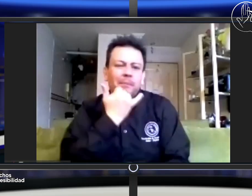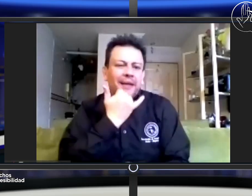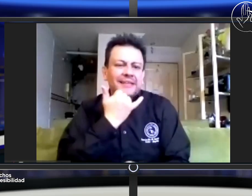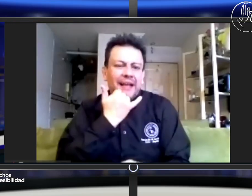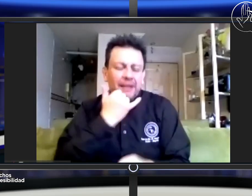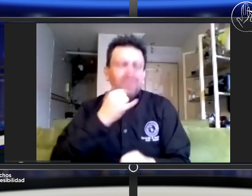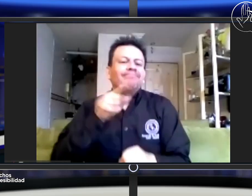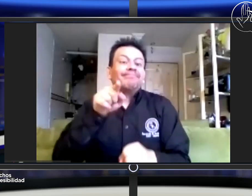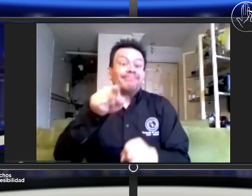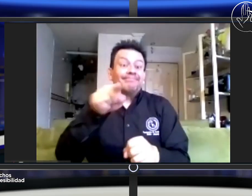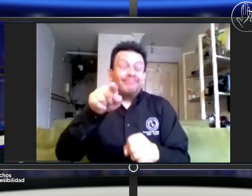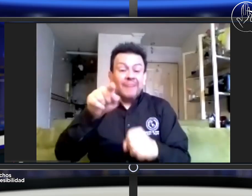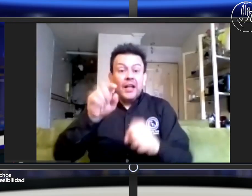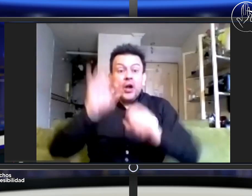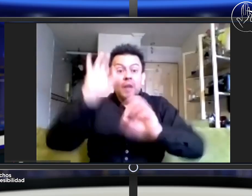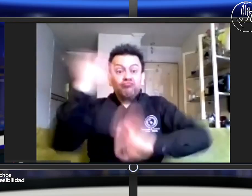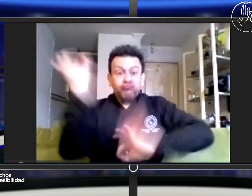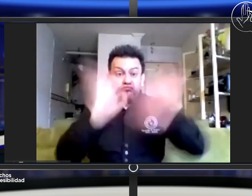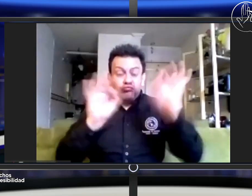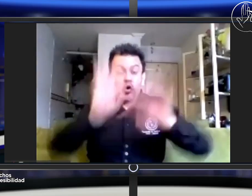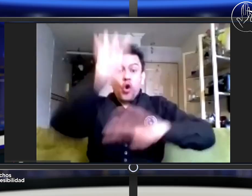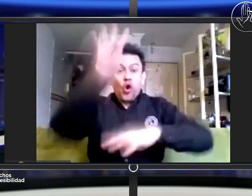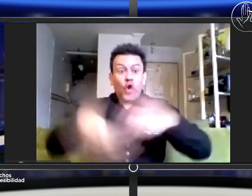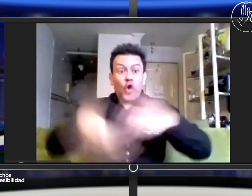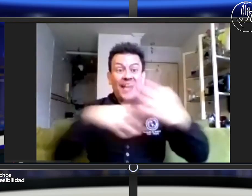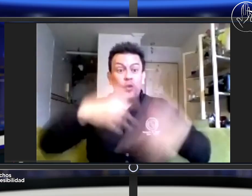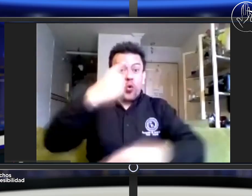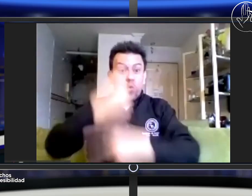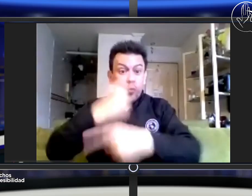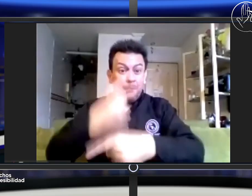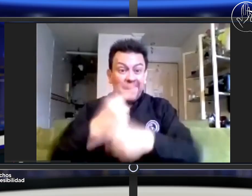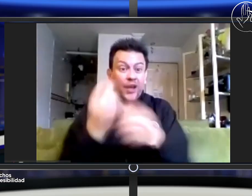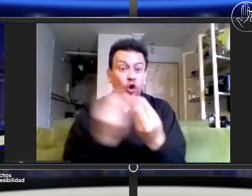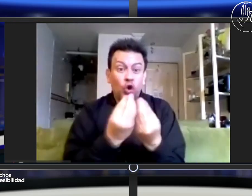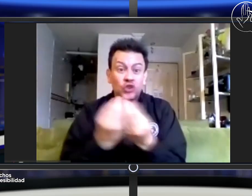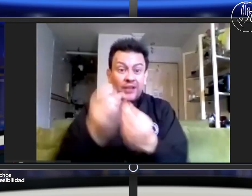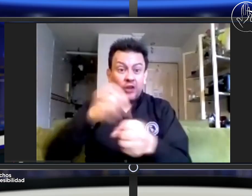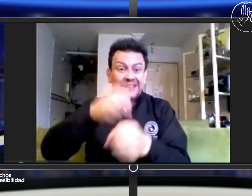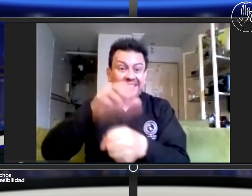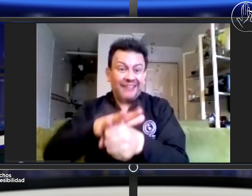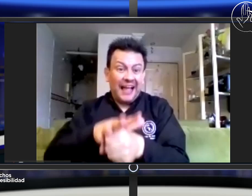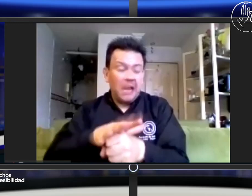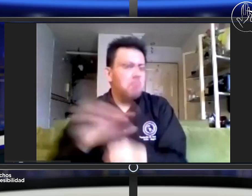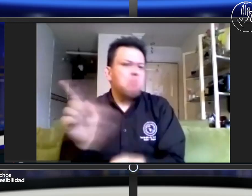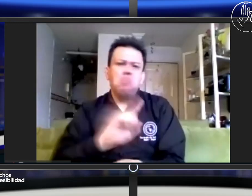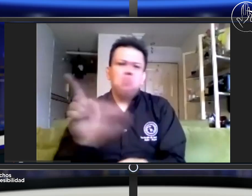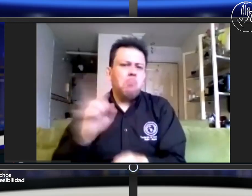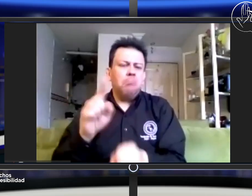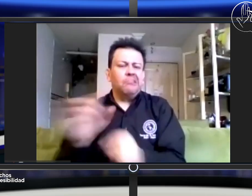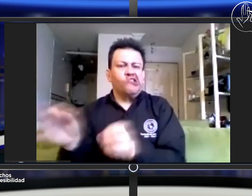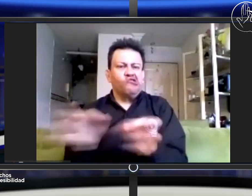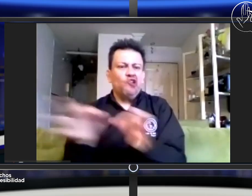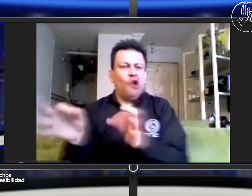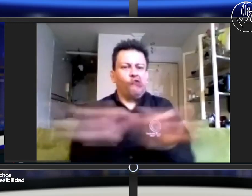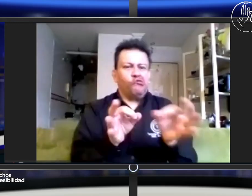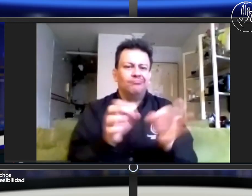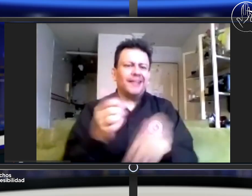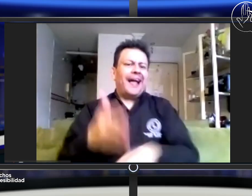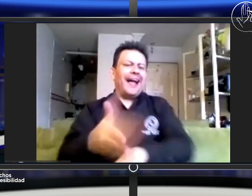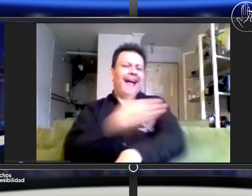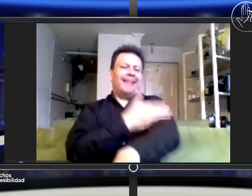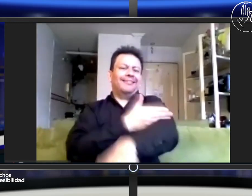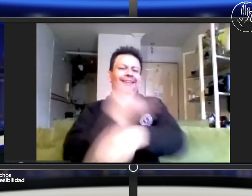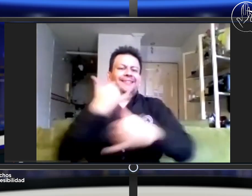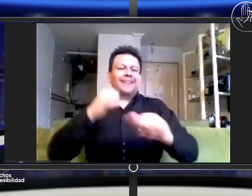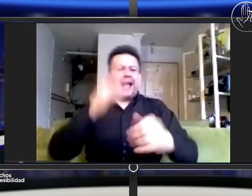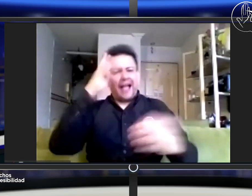una carta con los horarios para saber cuáles eran. Lo que pasa es que esos horarios como tal que el consejo distrital los